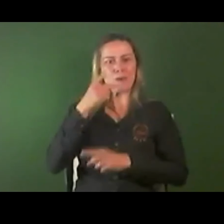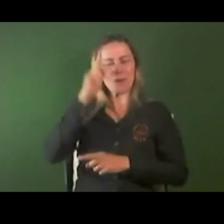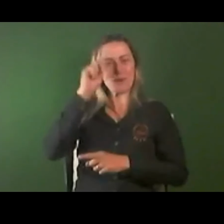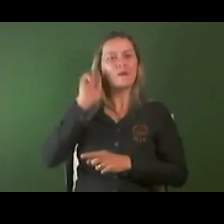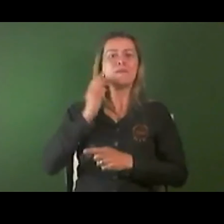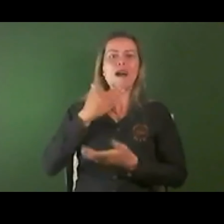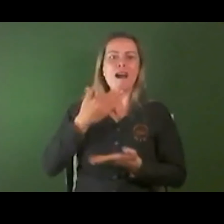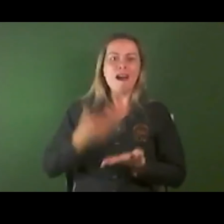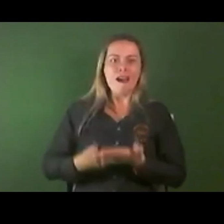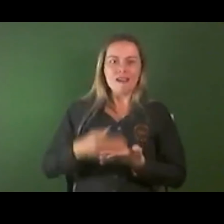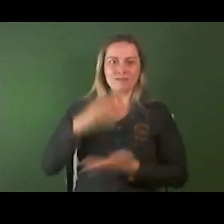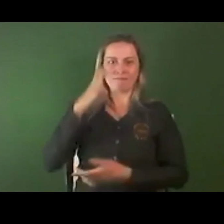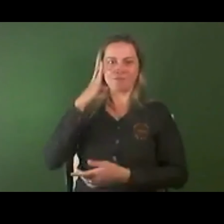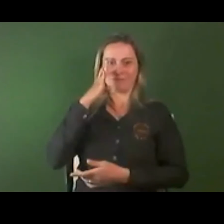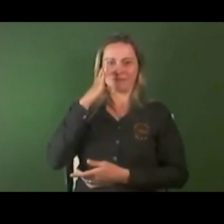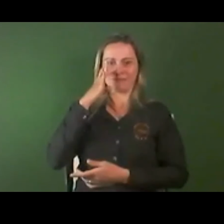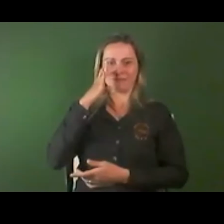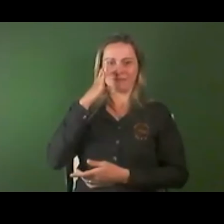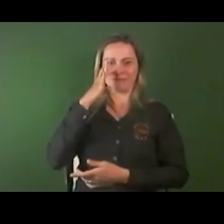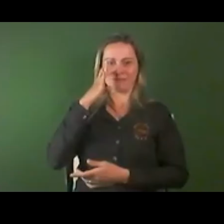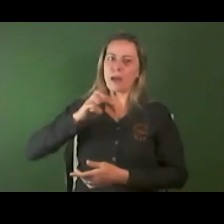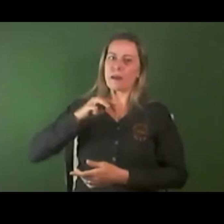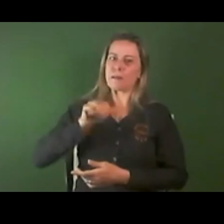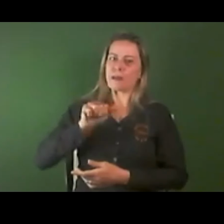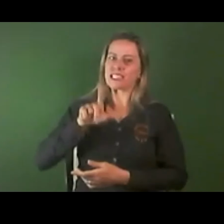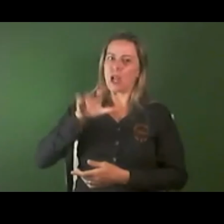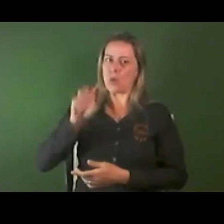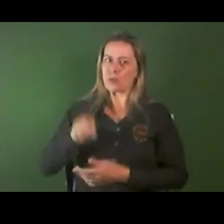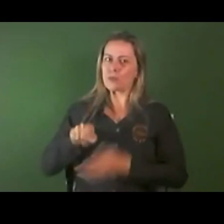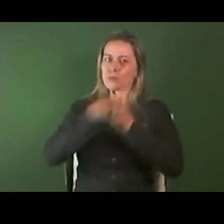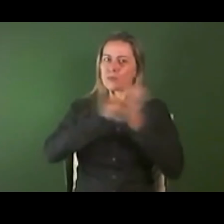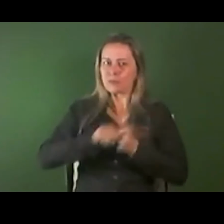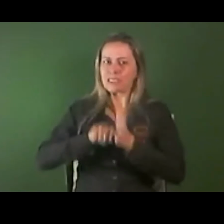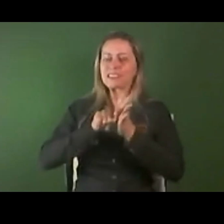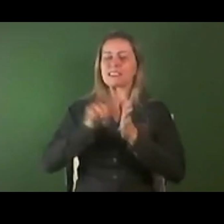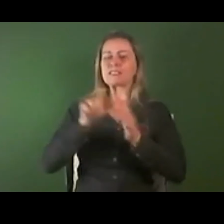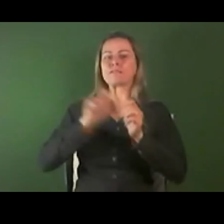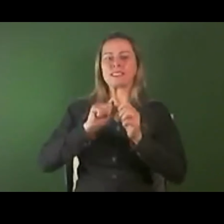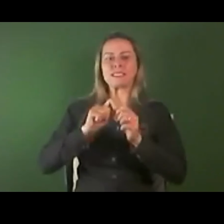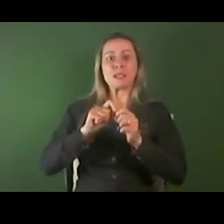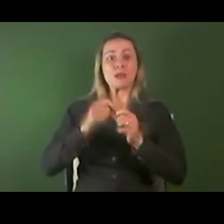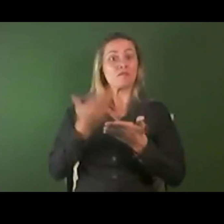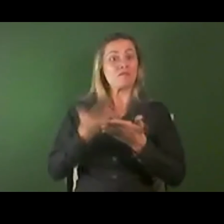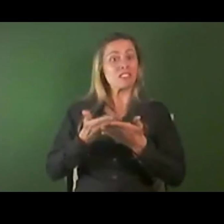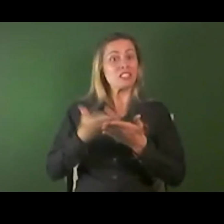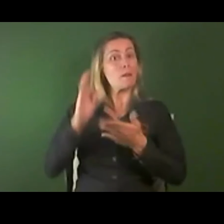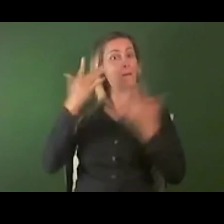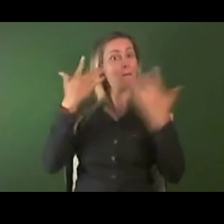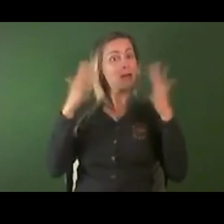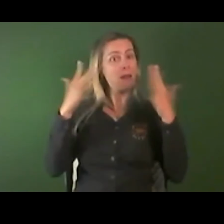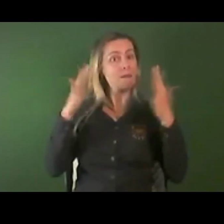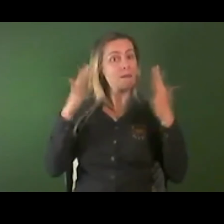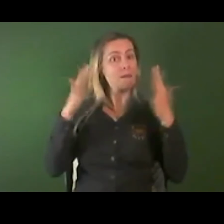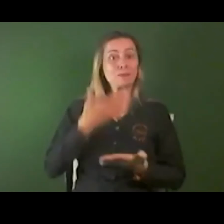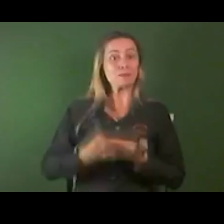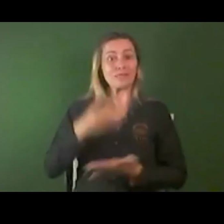impressionante o conhecimento, a pesquisa que você tem feita. Parabéns,